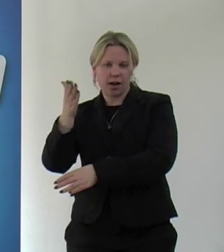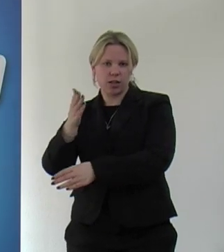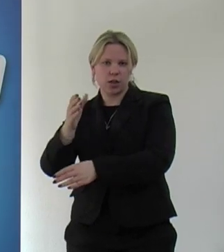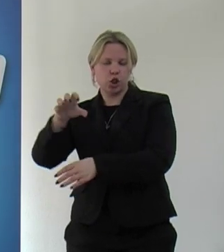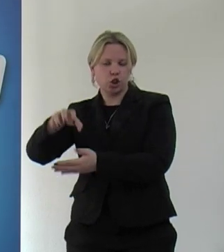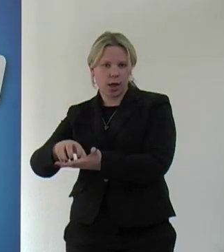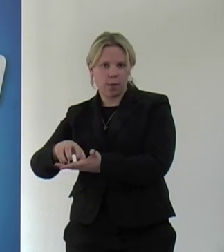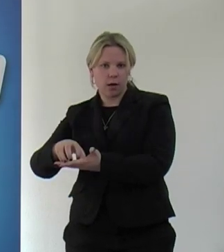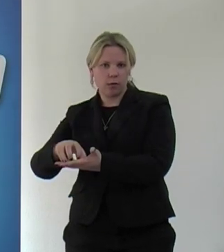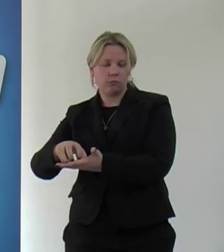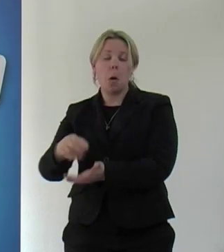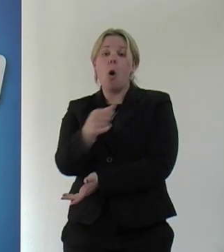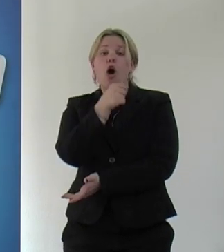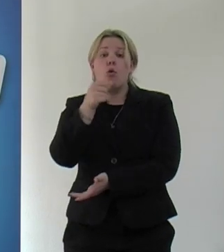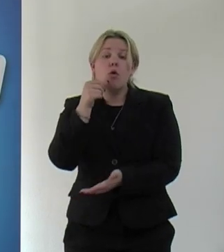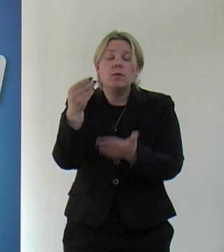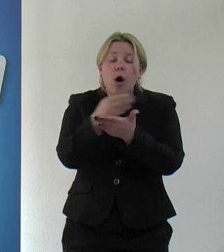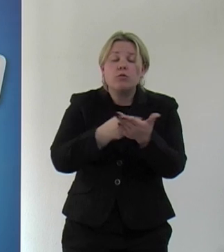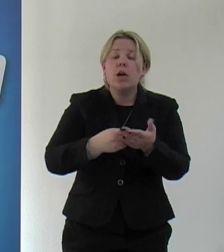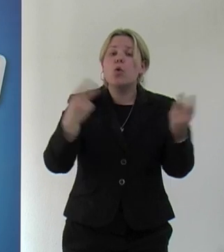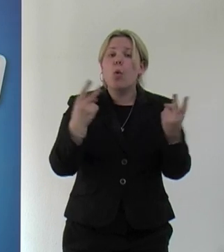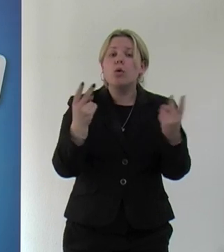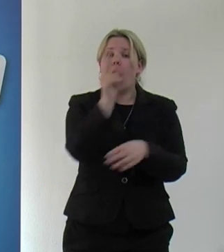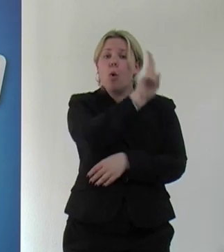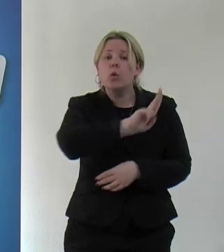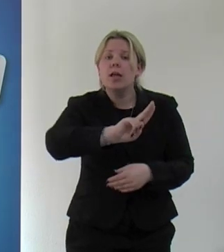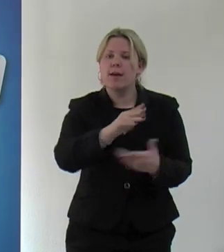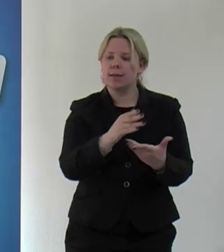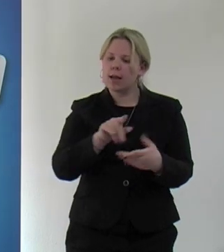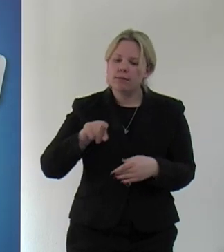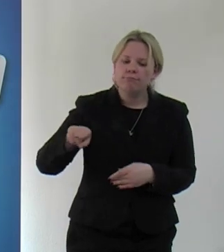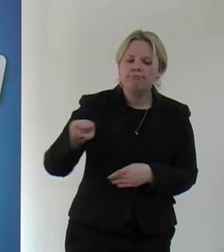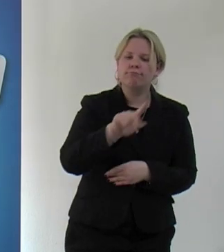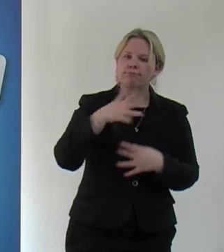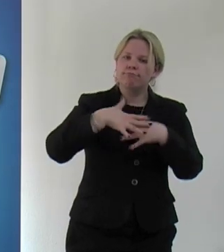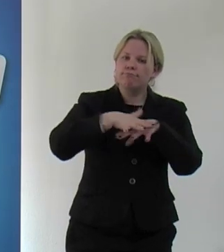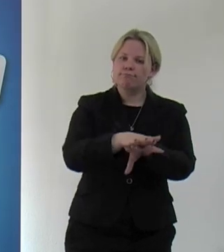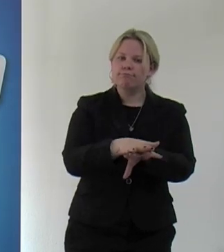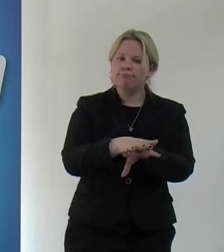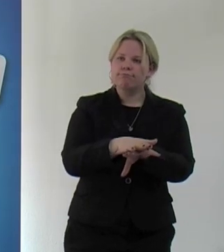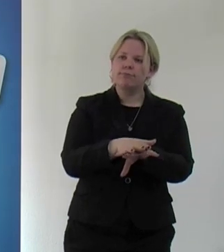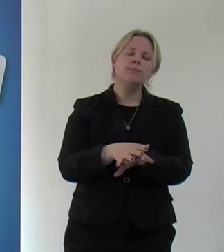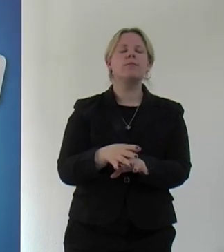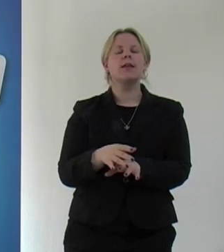der Uni. Dass behinderte Menschen dort arbeiten, wo alle anderen auch arbeiten.